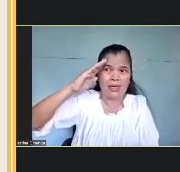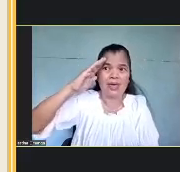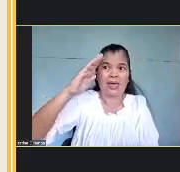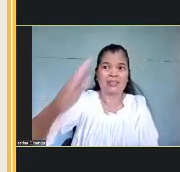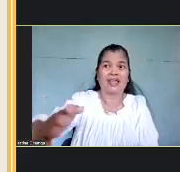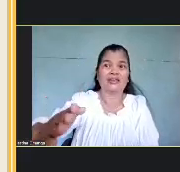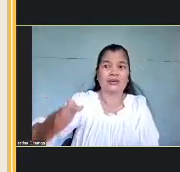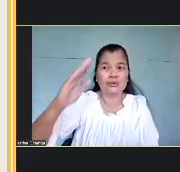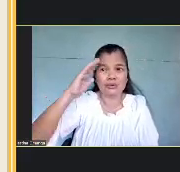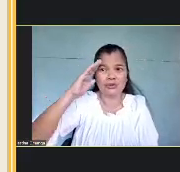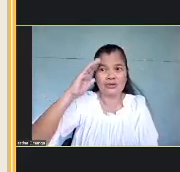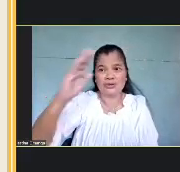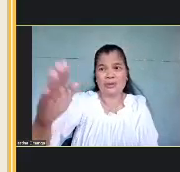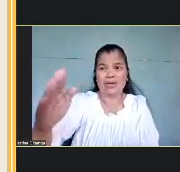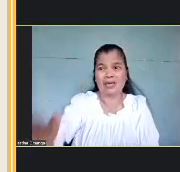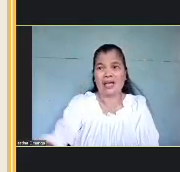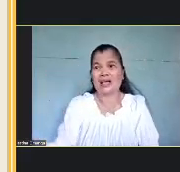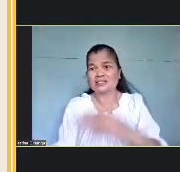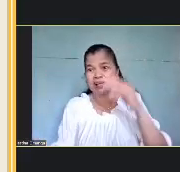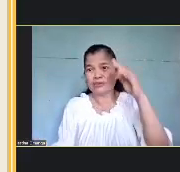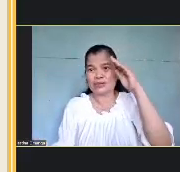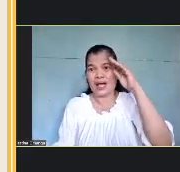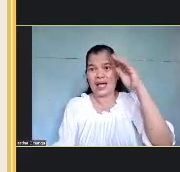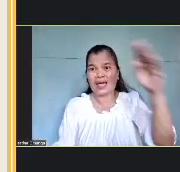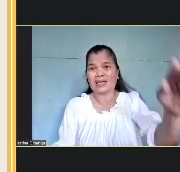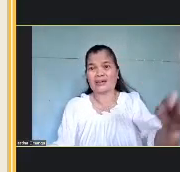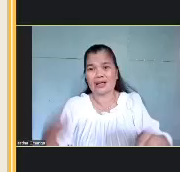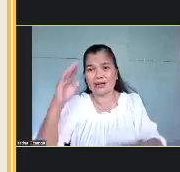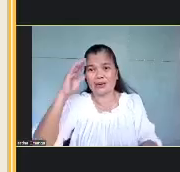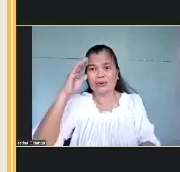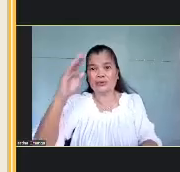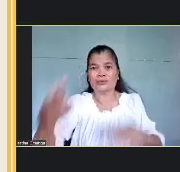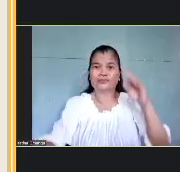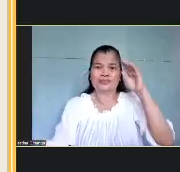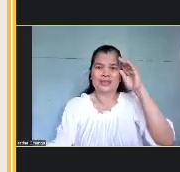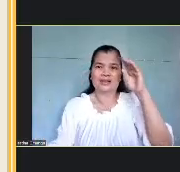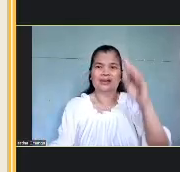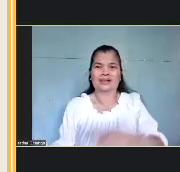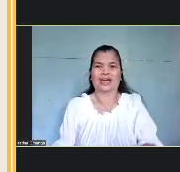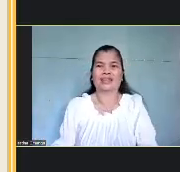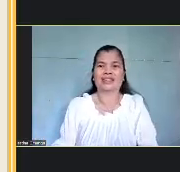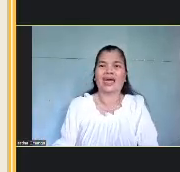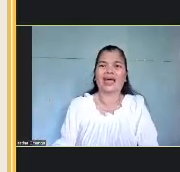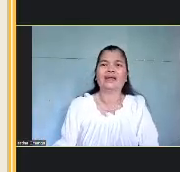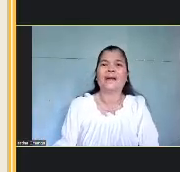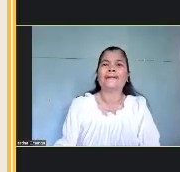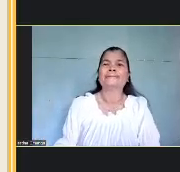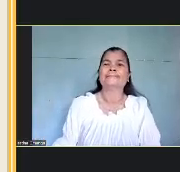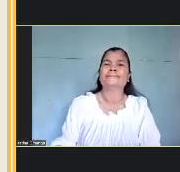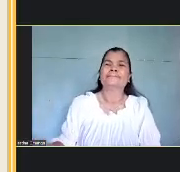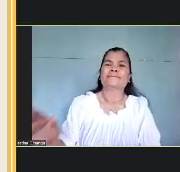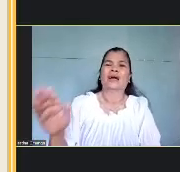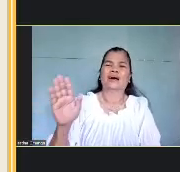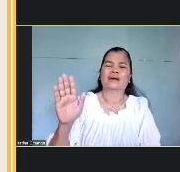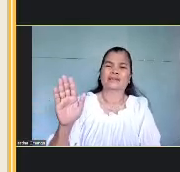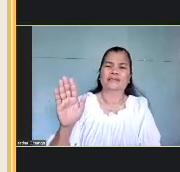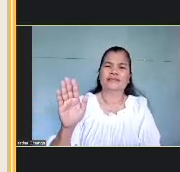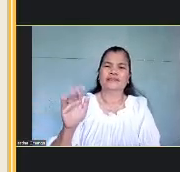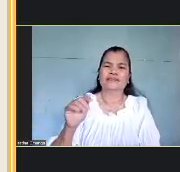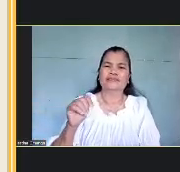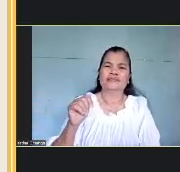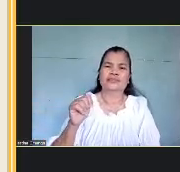palm. And then you making a salute. Hi or hello. Okay. And then,